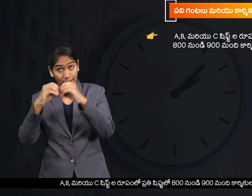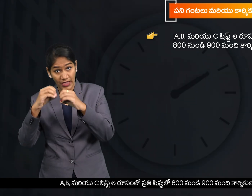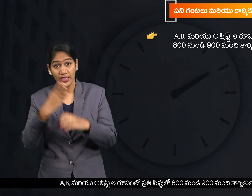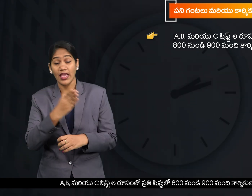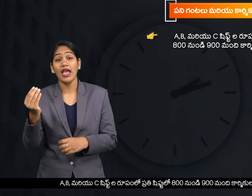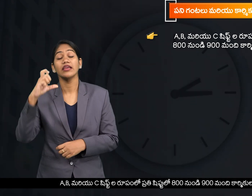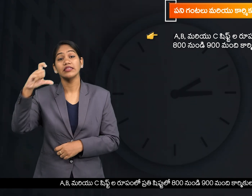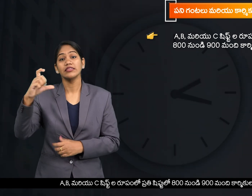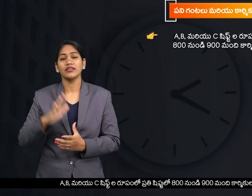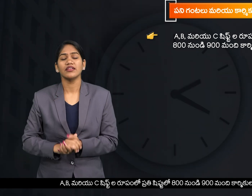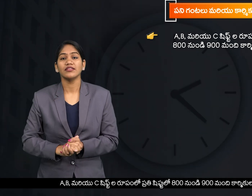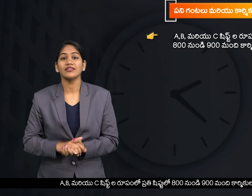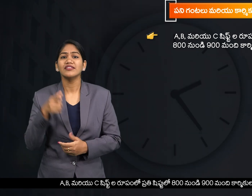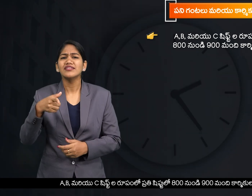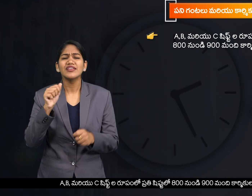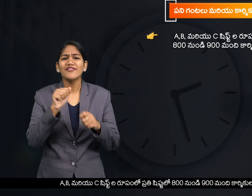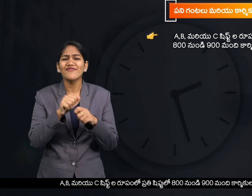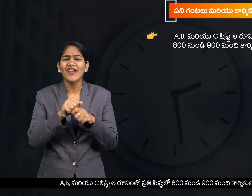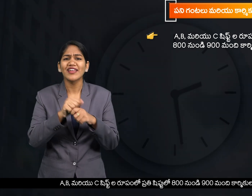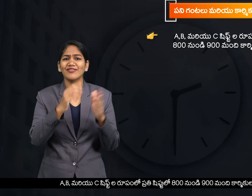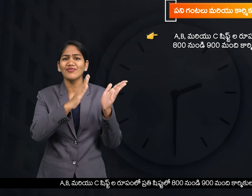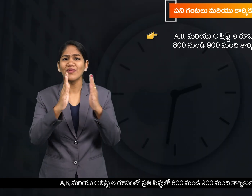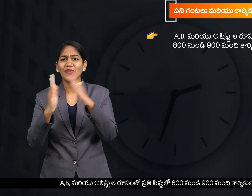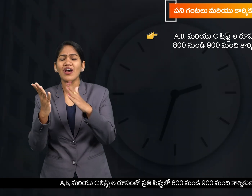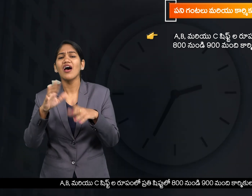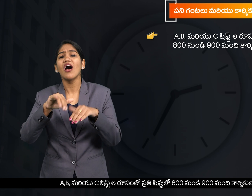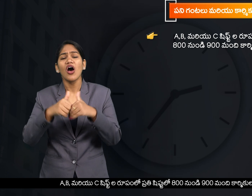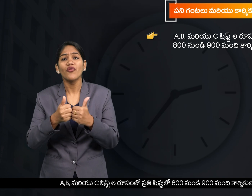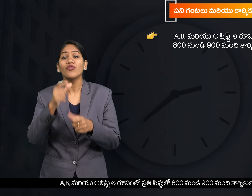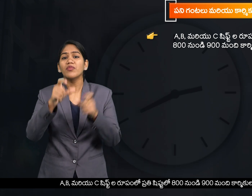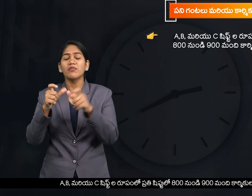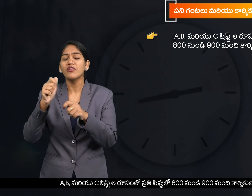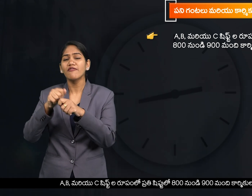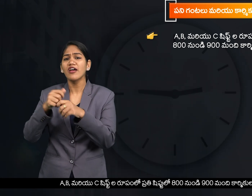ప్రతి షిఫ్టులో 800 నుండి 900 కార్మికులు పనిచేస్తారు.